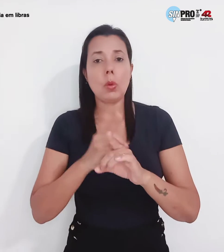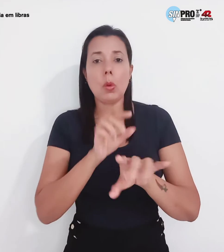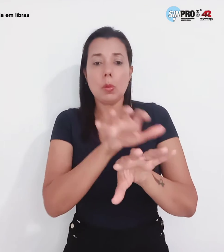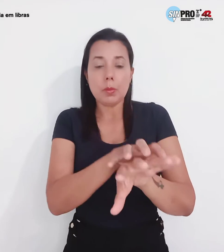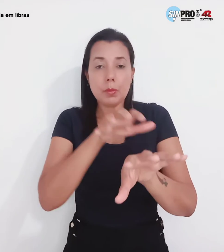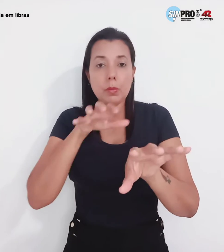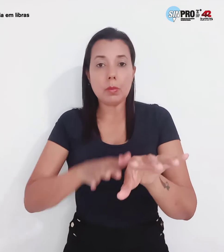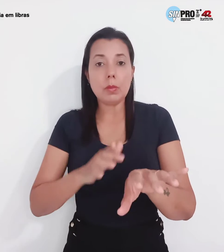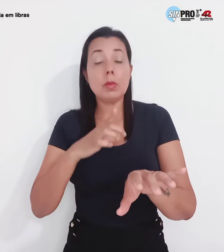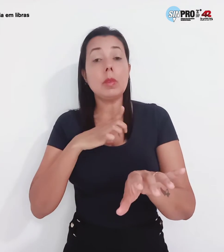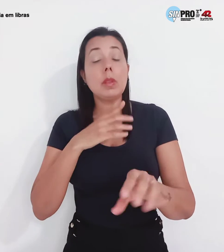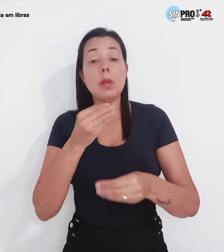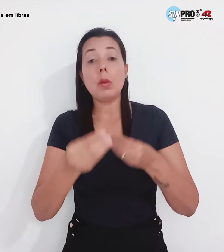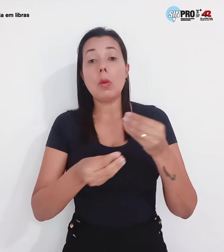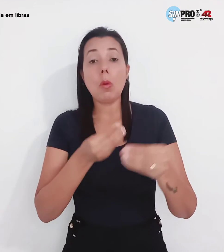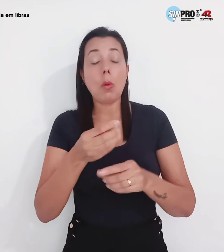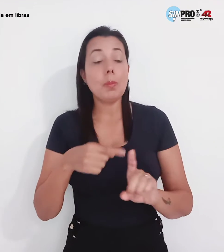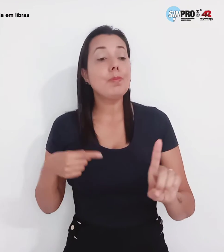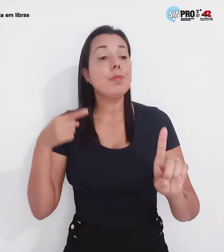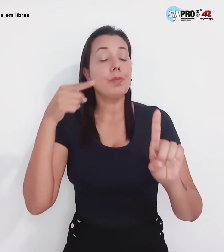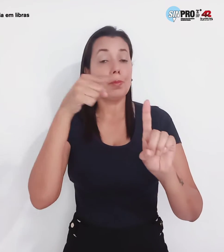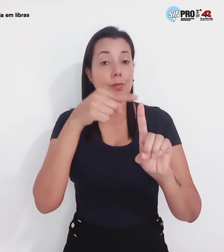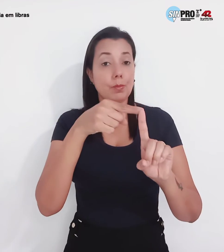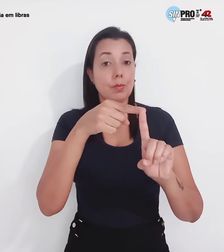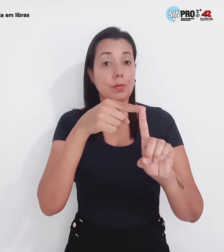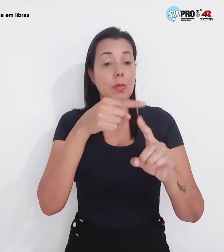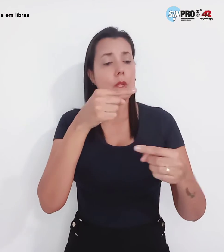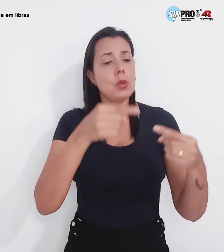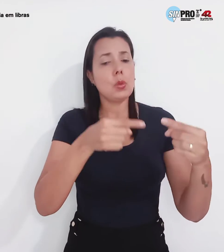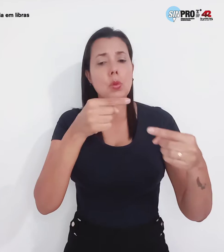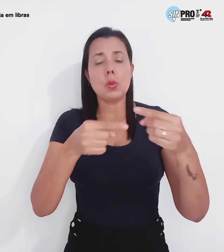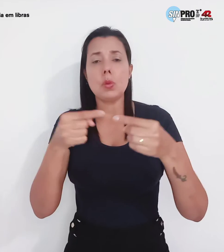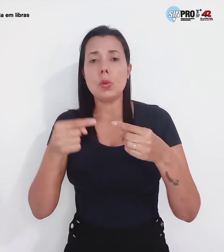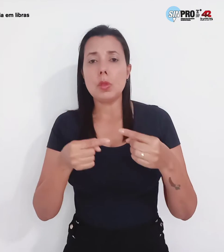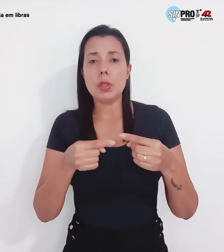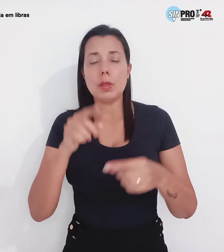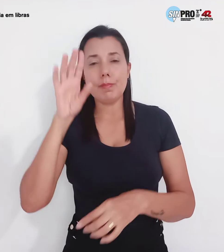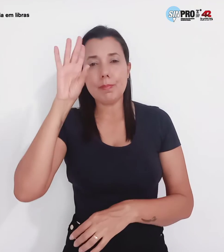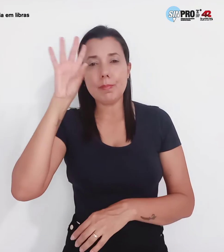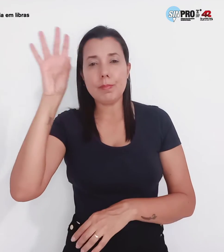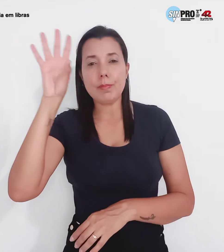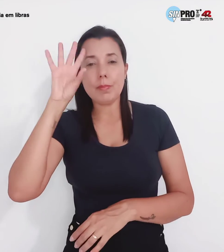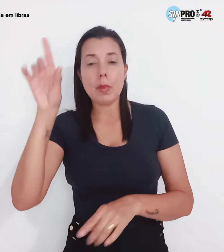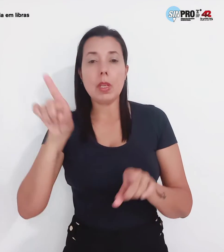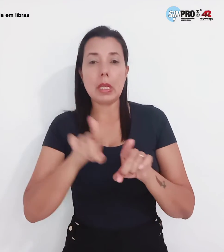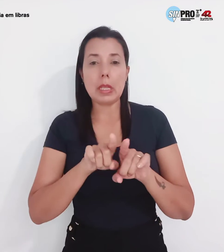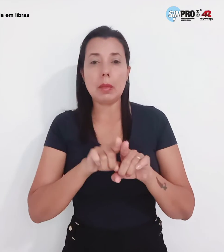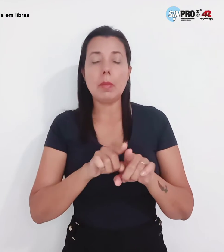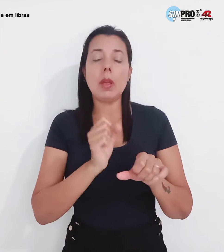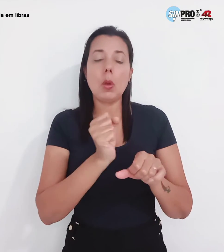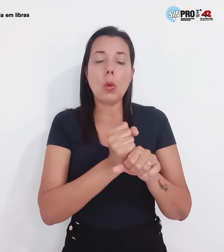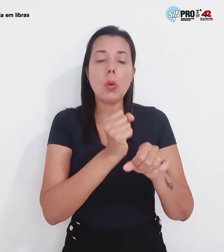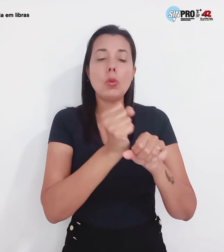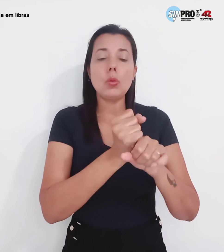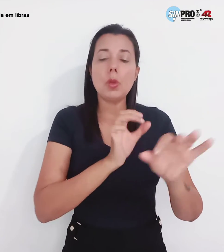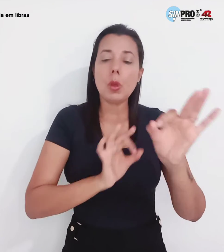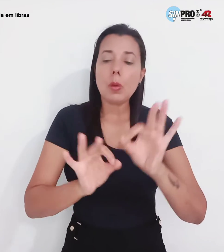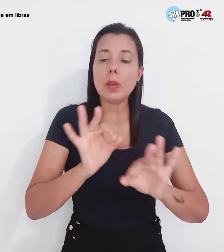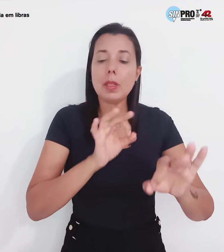tem como objetivo debater, refletir e construir um espaço